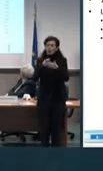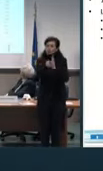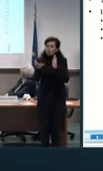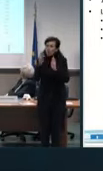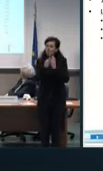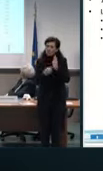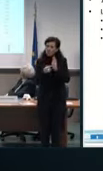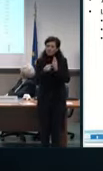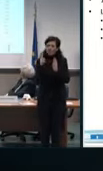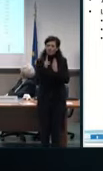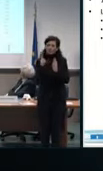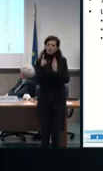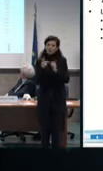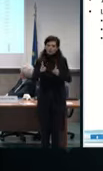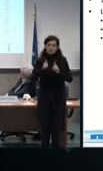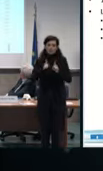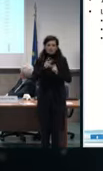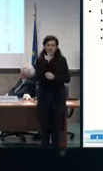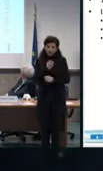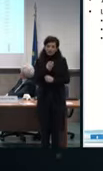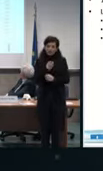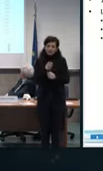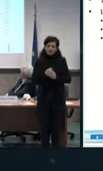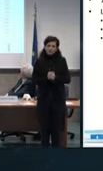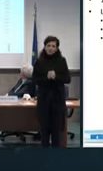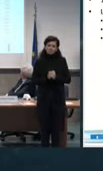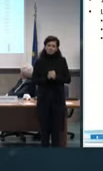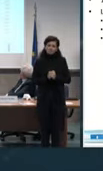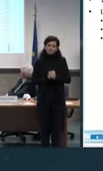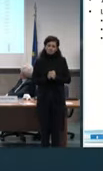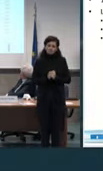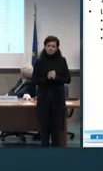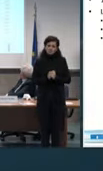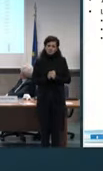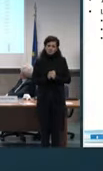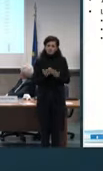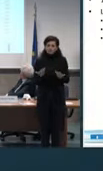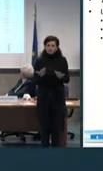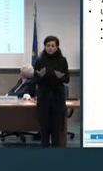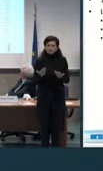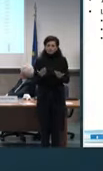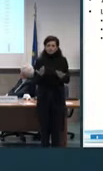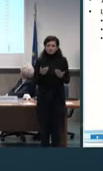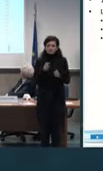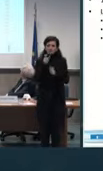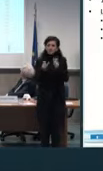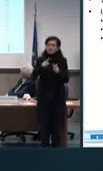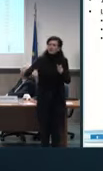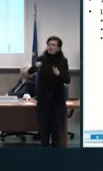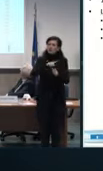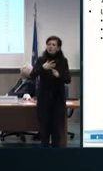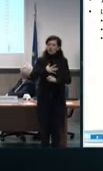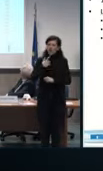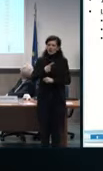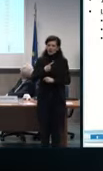di tributo insomma che paghiamo con i nostri più anziani sono quelle nostra parte di persone che